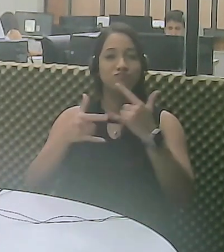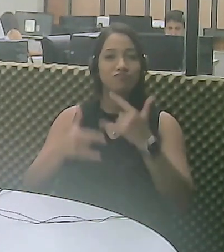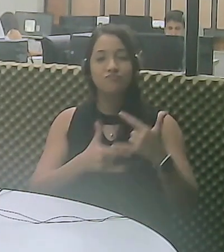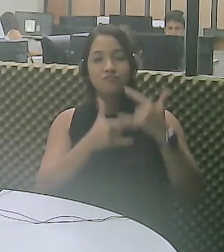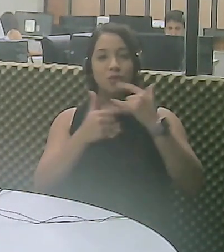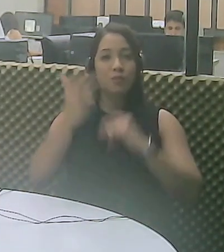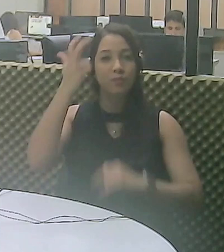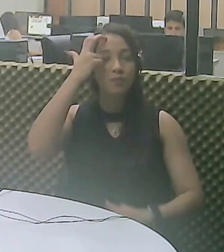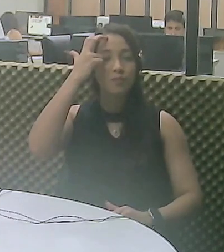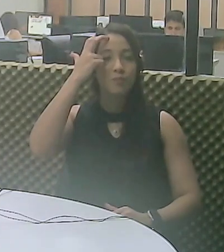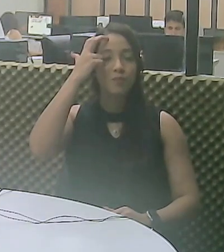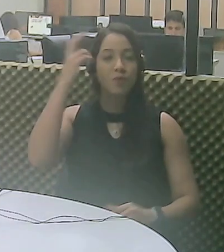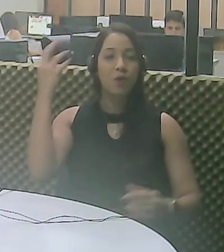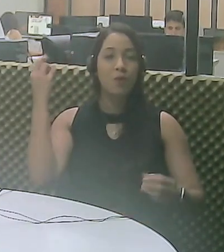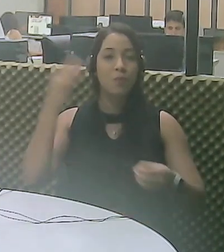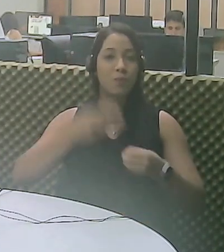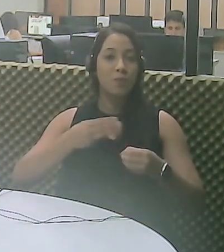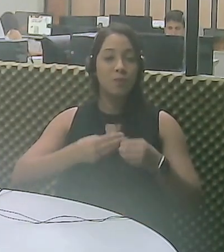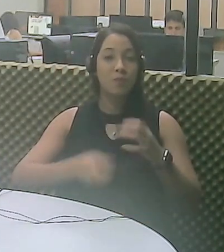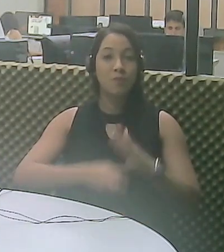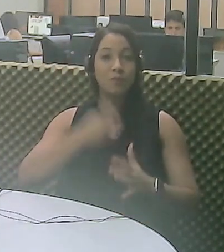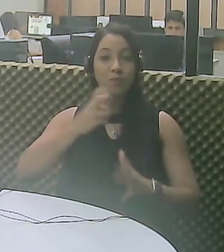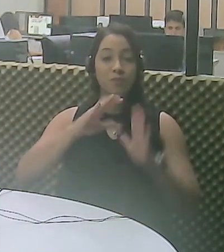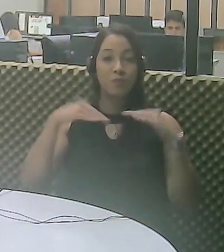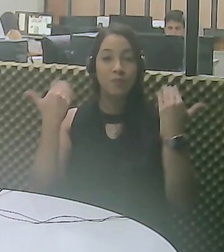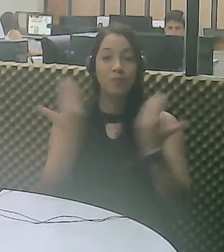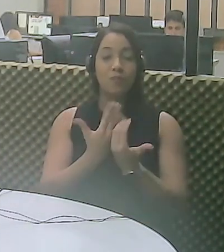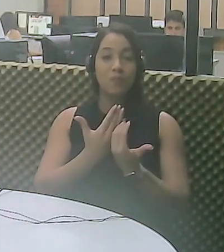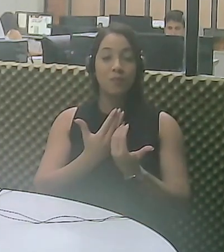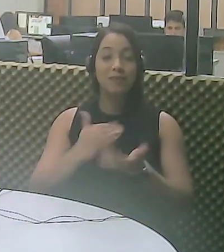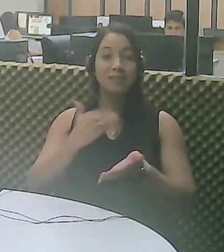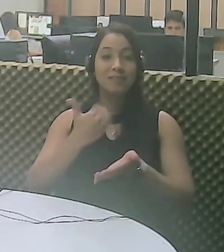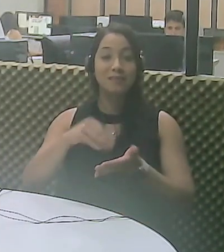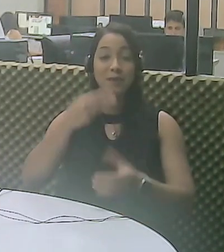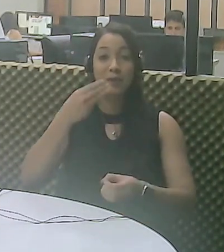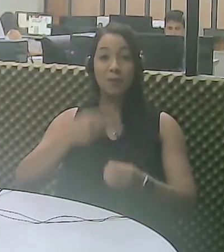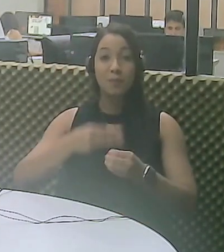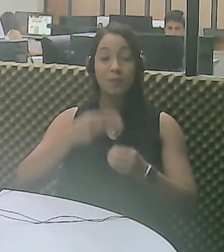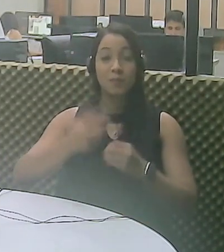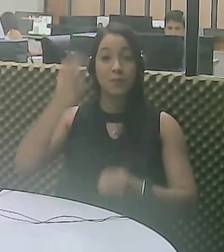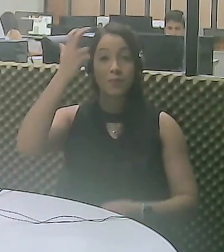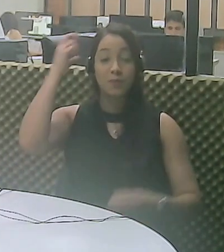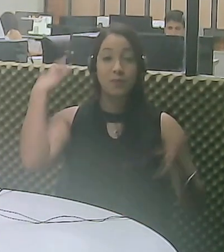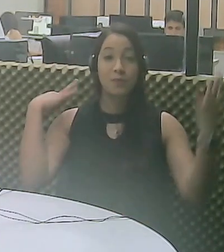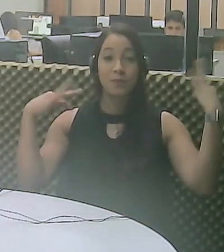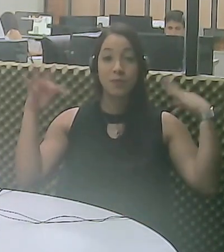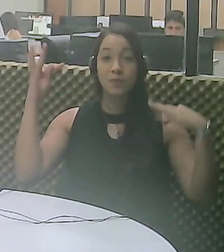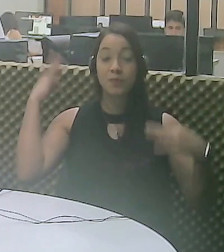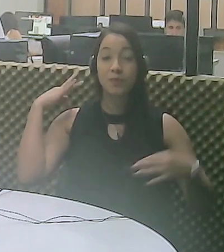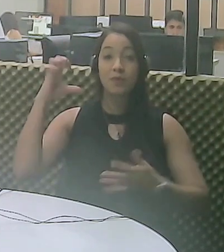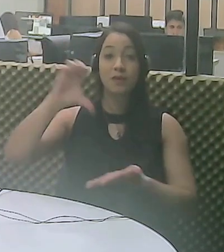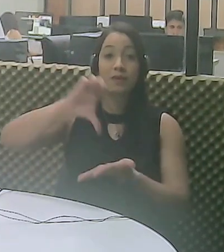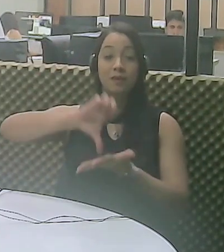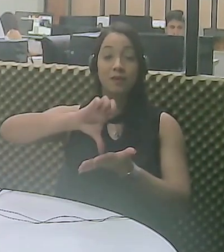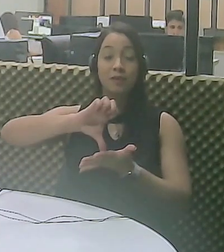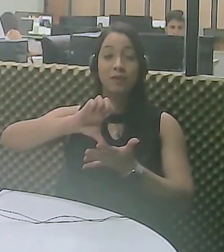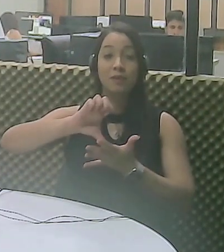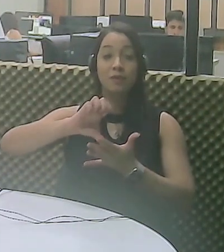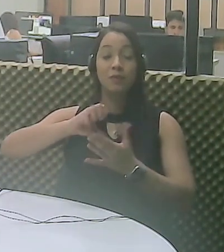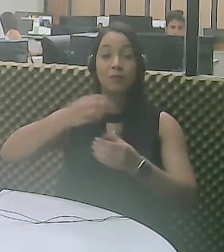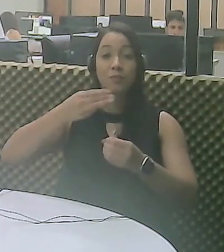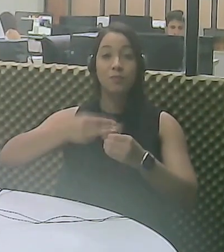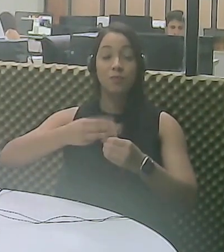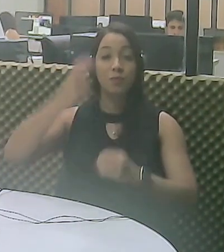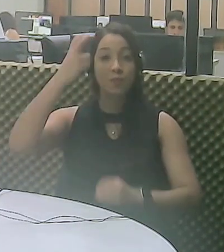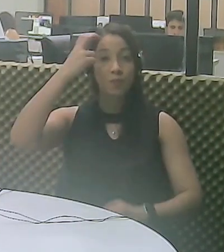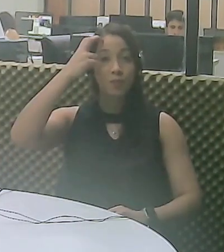de Cultura. A quinta edição da plenária foi realizada pela Secretaria Municipal de Cultura e Turismo no Centro Municipal de Cultura.